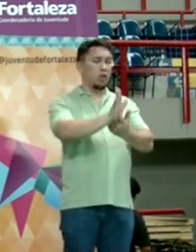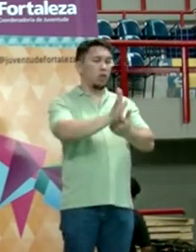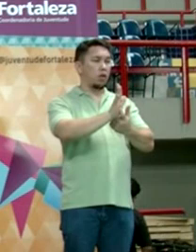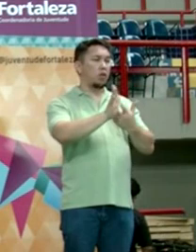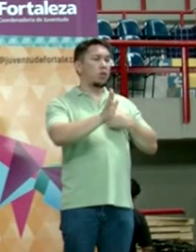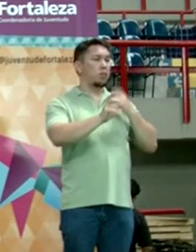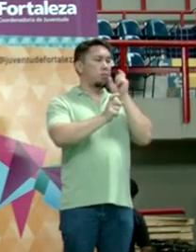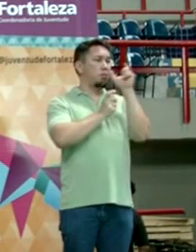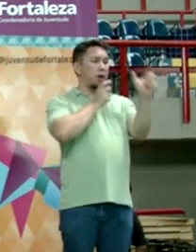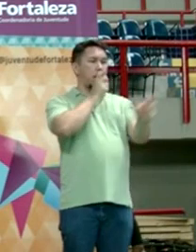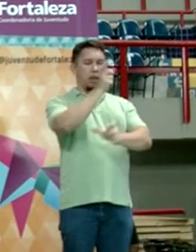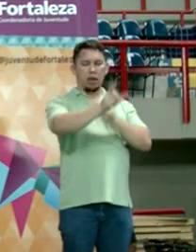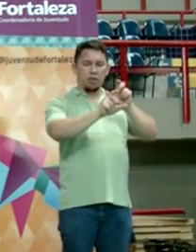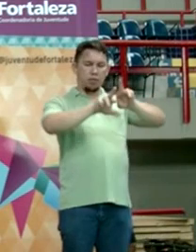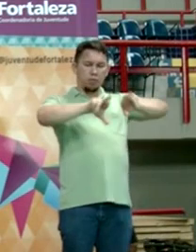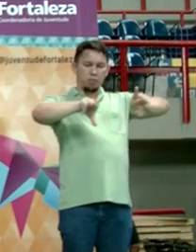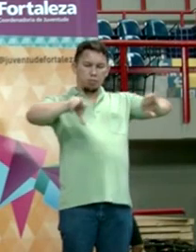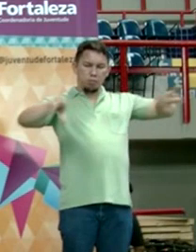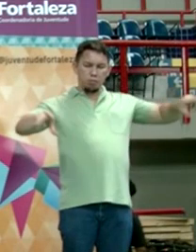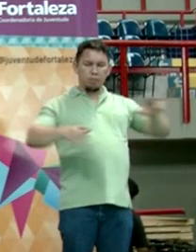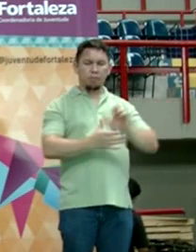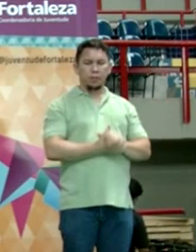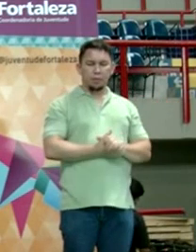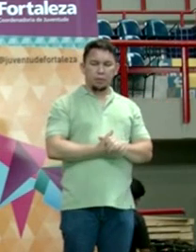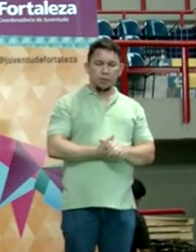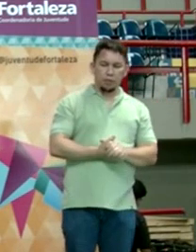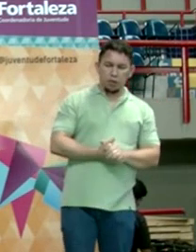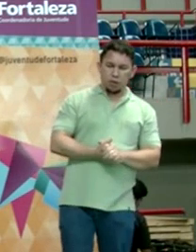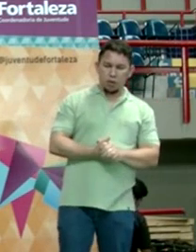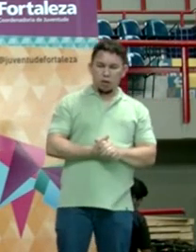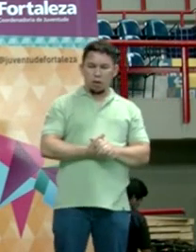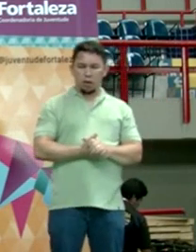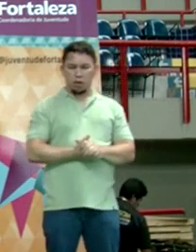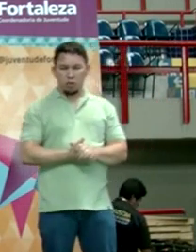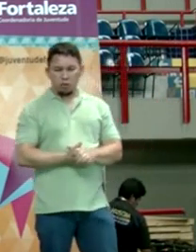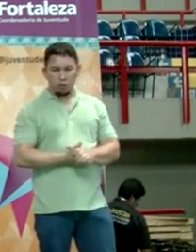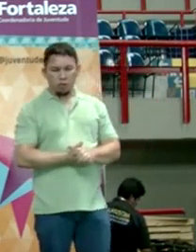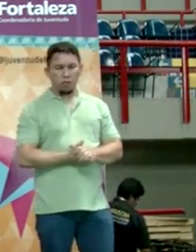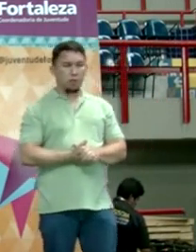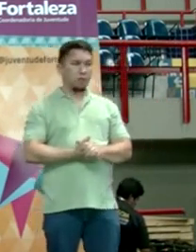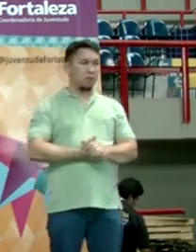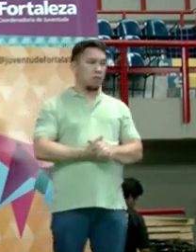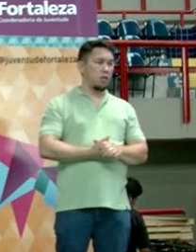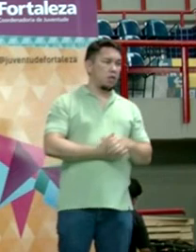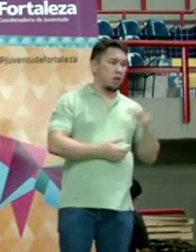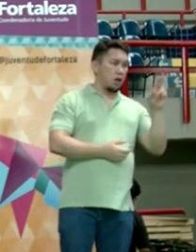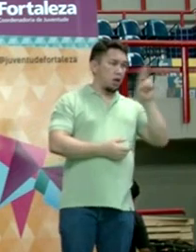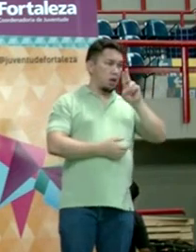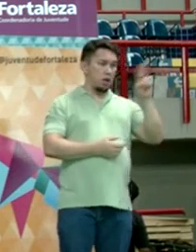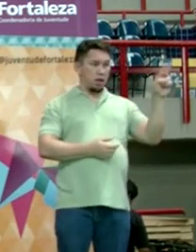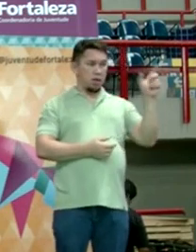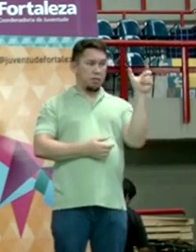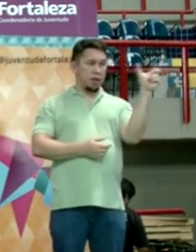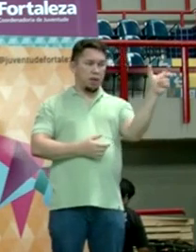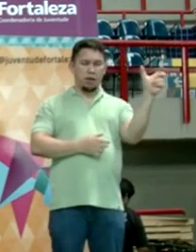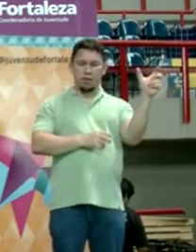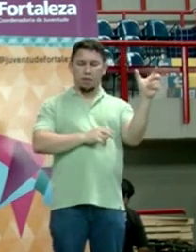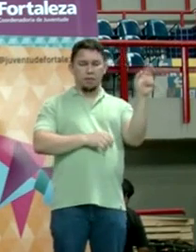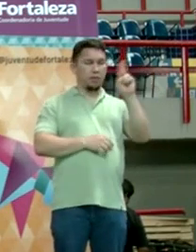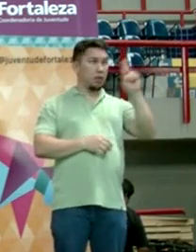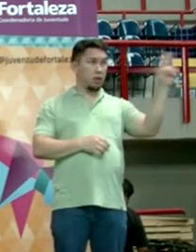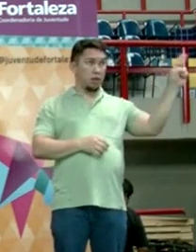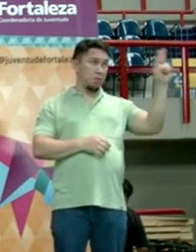série de palavras aqui para vocês, mas você não pode ler a palavra, tá certo? Você não pode